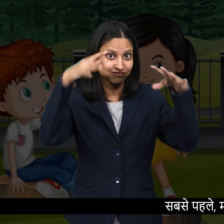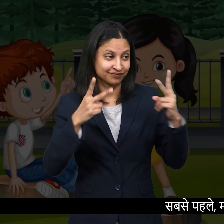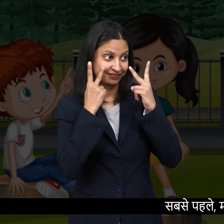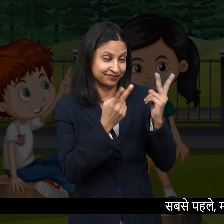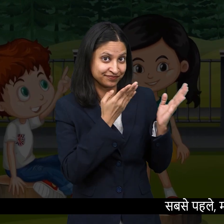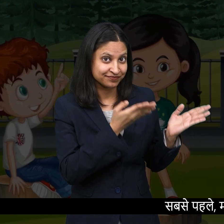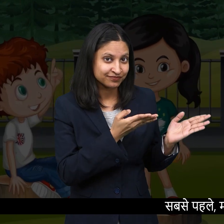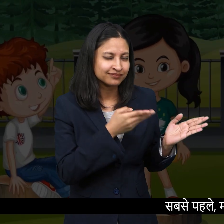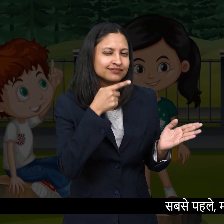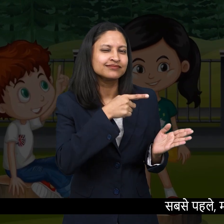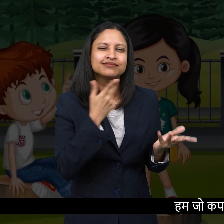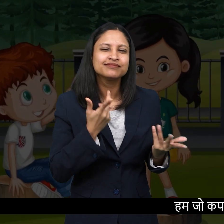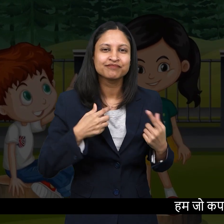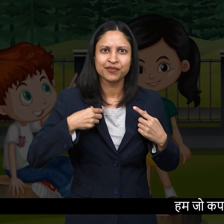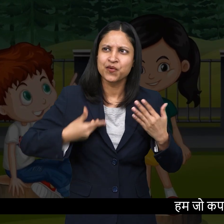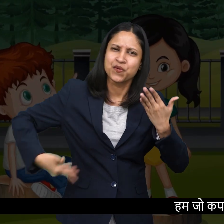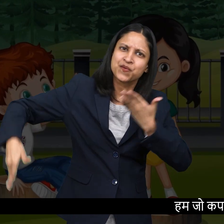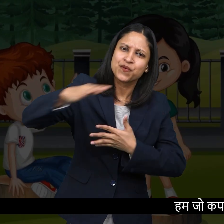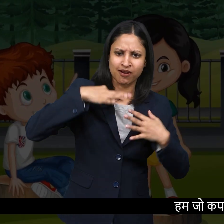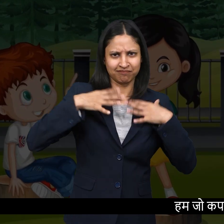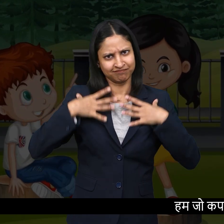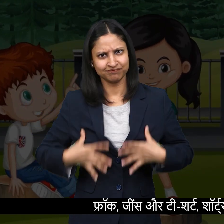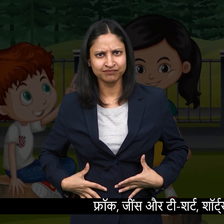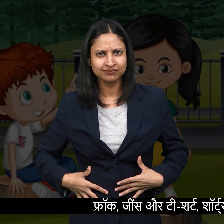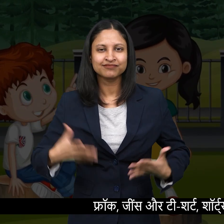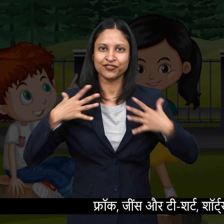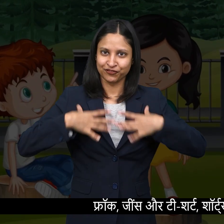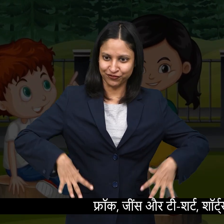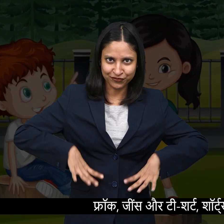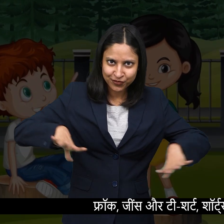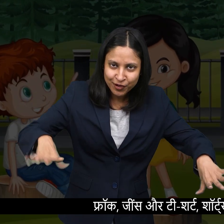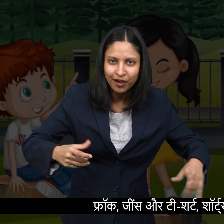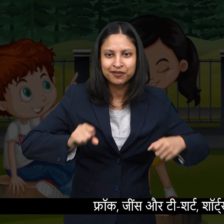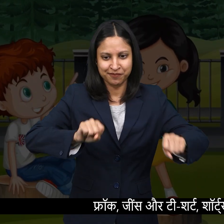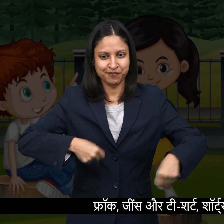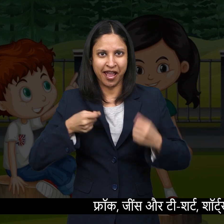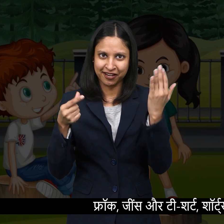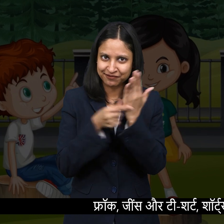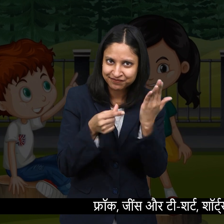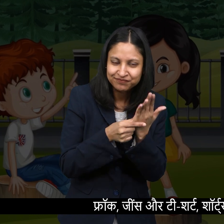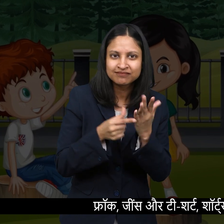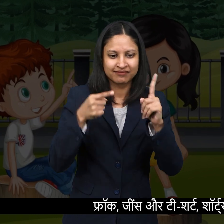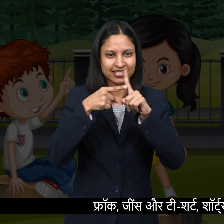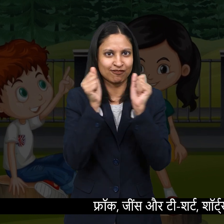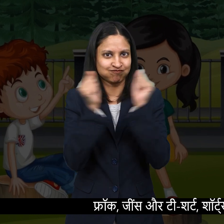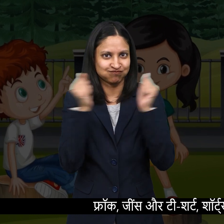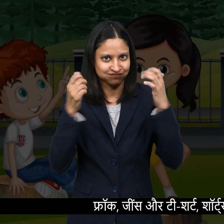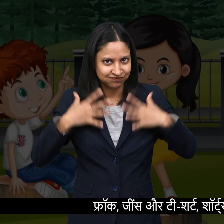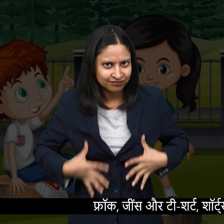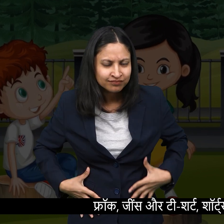मैप देखें। हम जो कपड़े पहनते हैं, फ्रॉक, जीन्स और टी शर्ट, शॉर्ट, छोटी लहंगा, कुर्ता पायजामा।